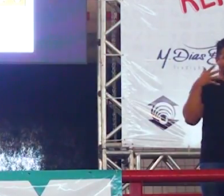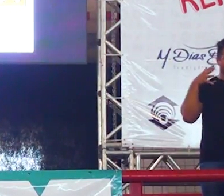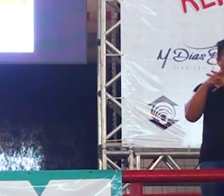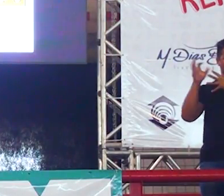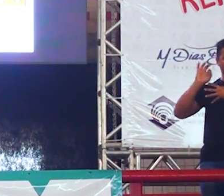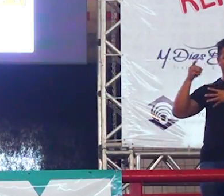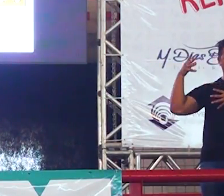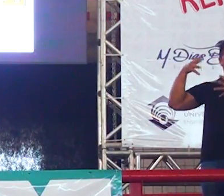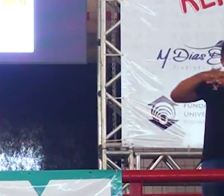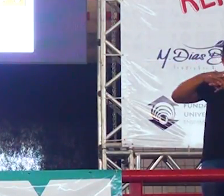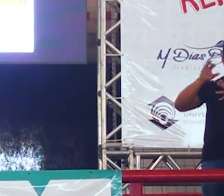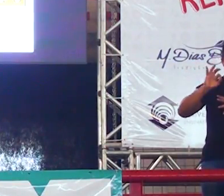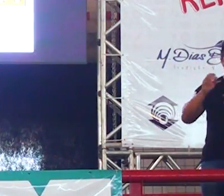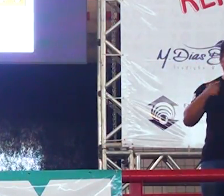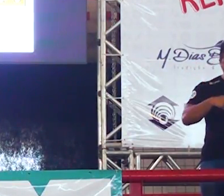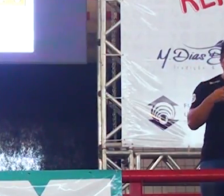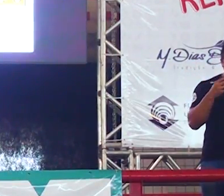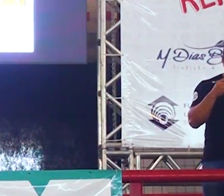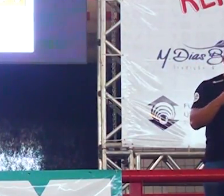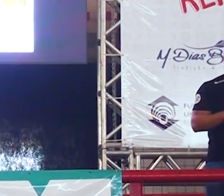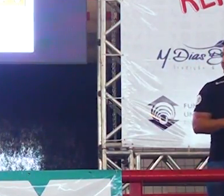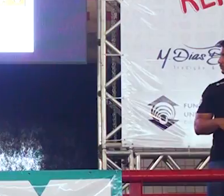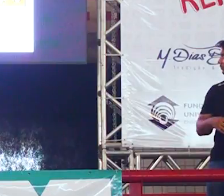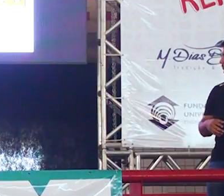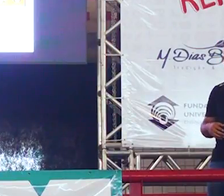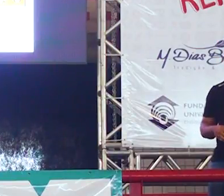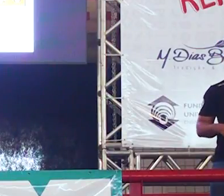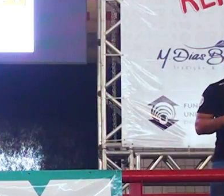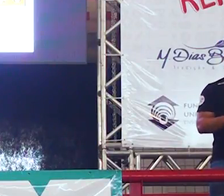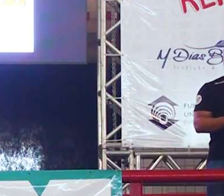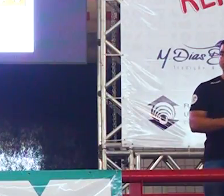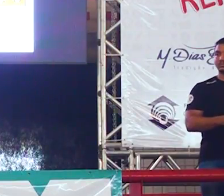Rapaz. Será que vai dar certo esse negócio aqui?